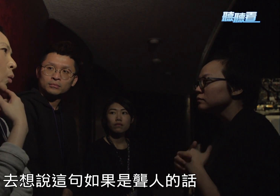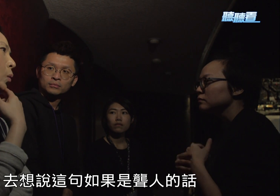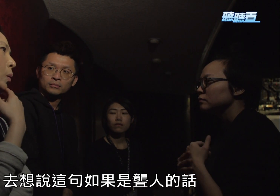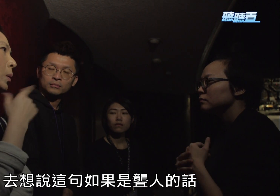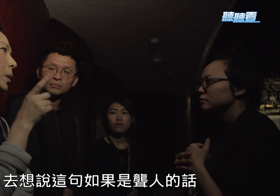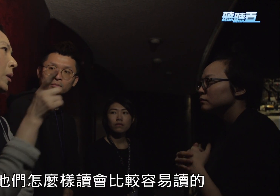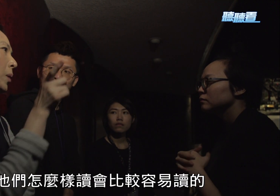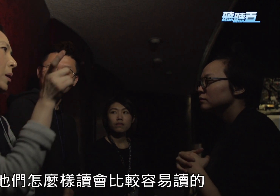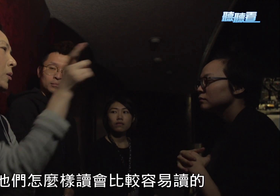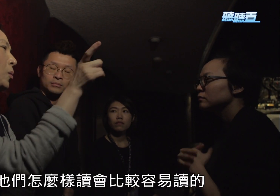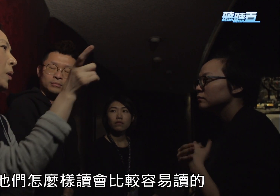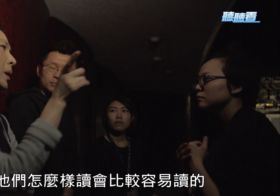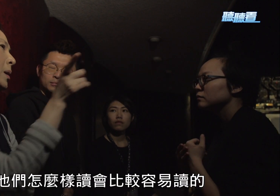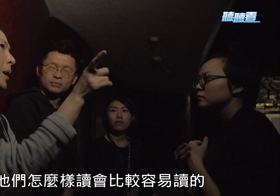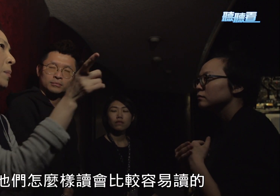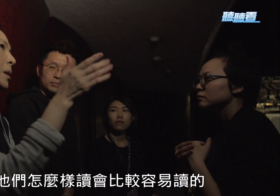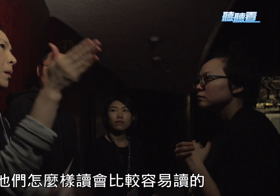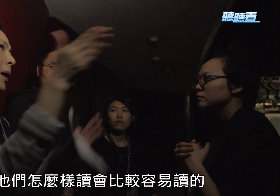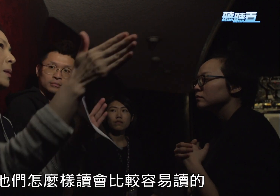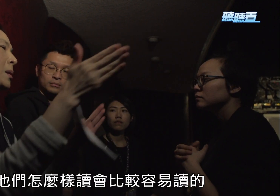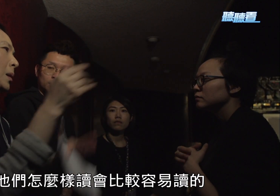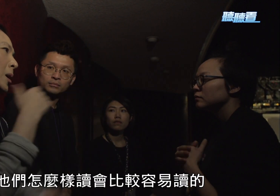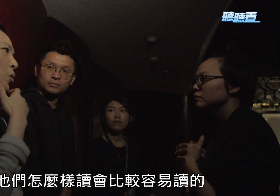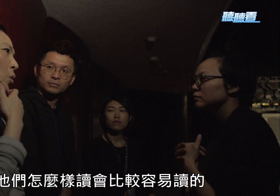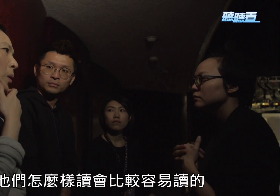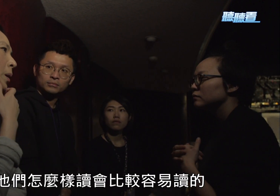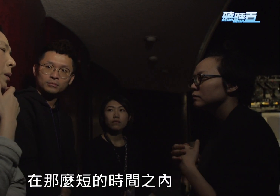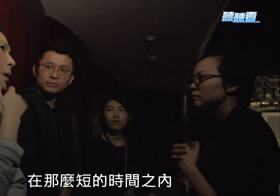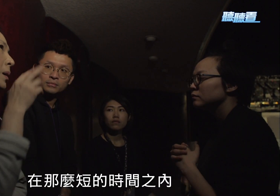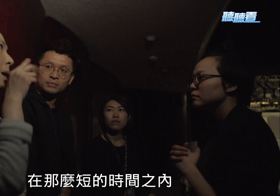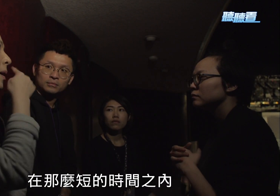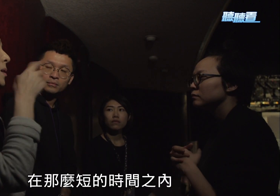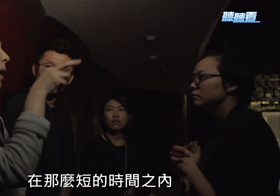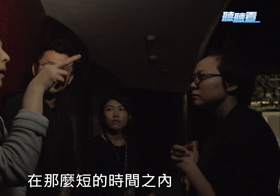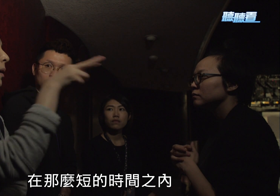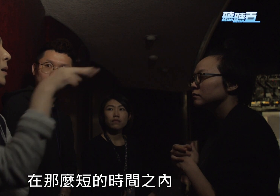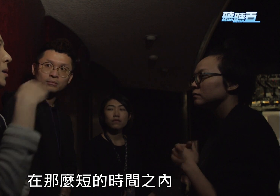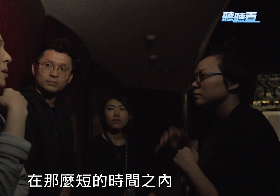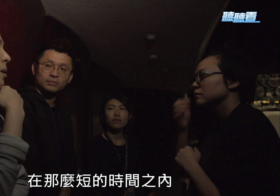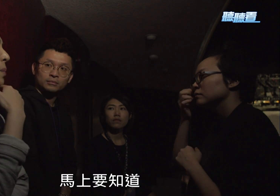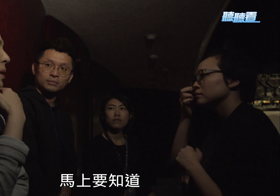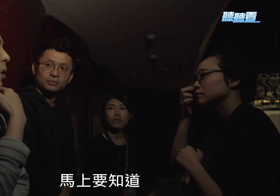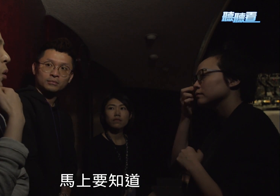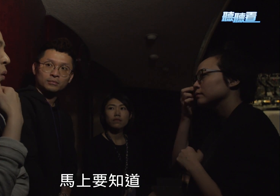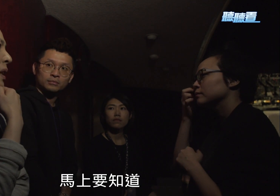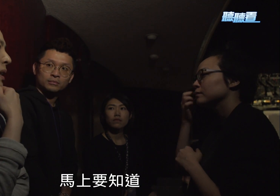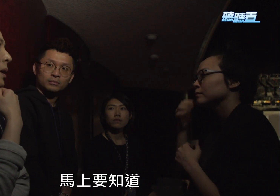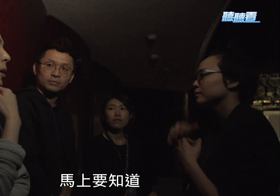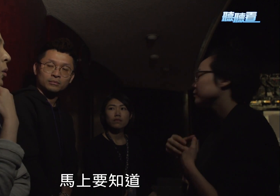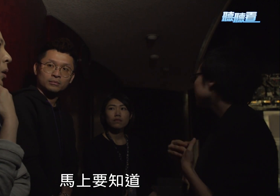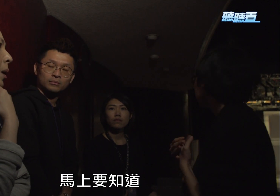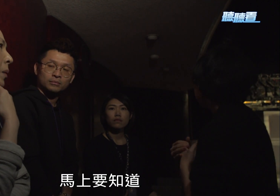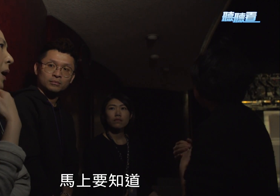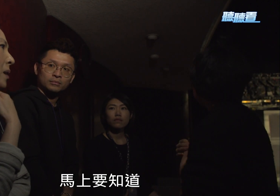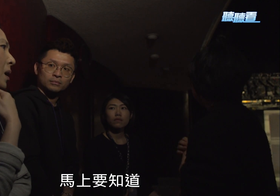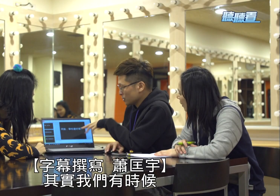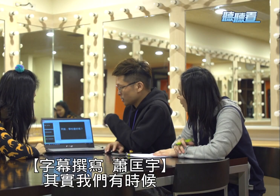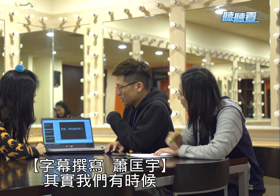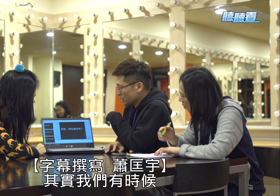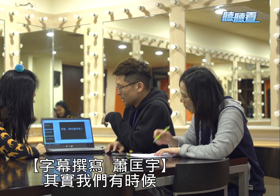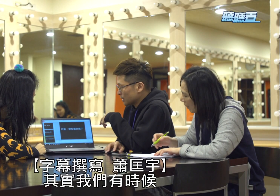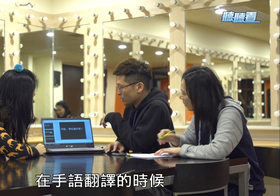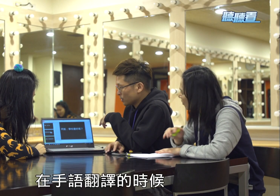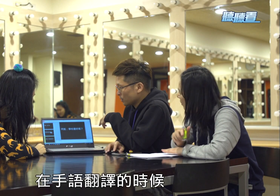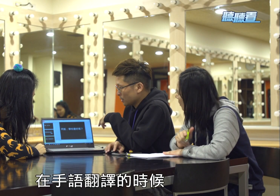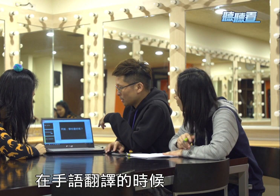人的话他们怎么样读会比较容易读的，在那么短的时间之内马上要知道。 那